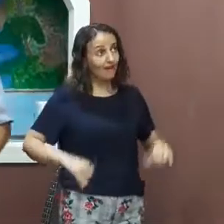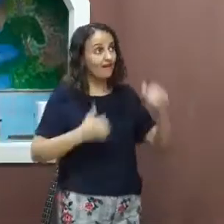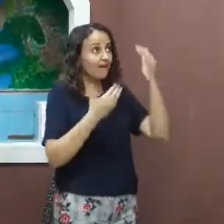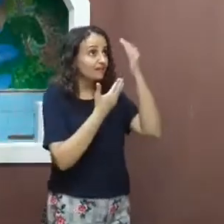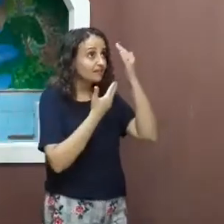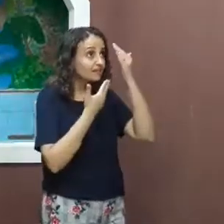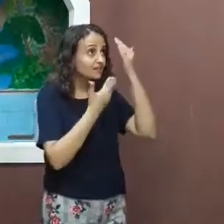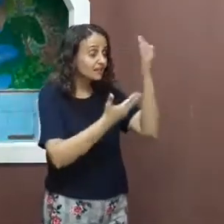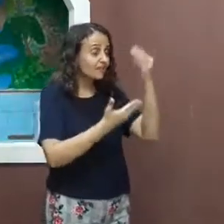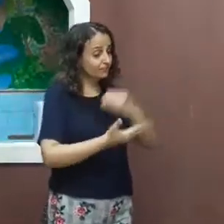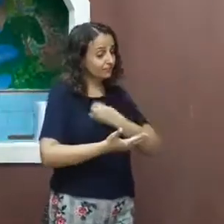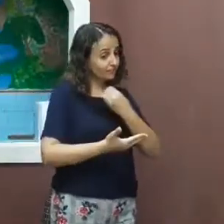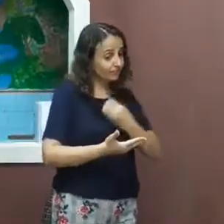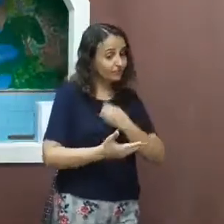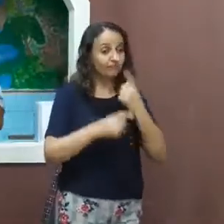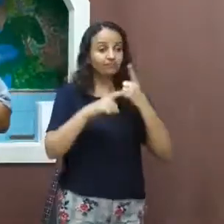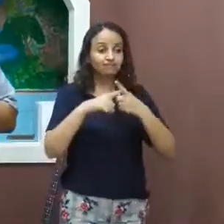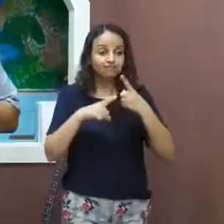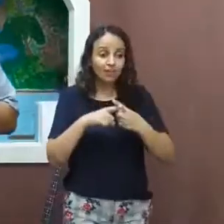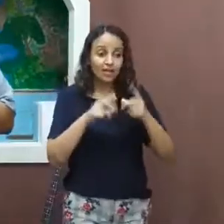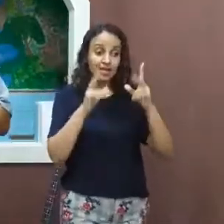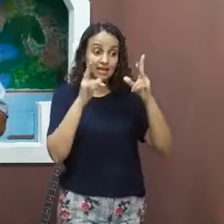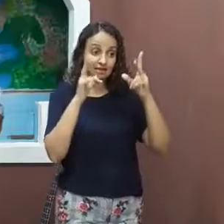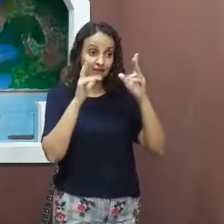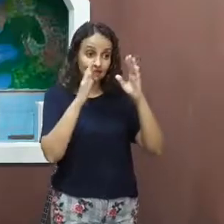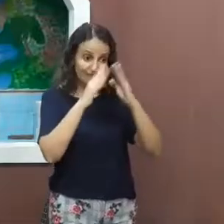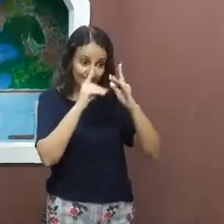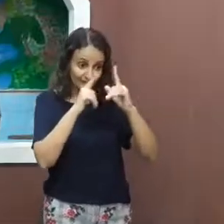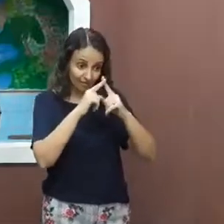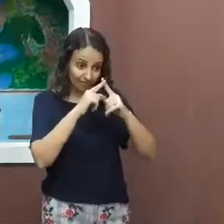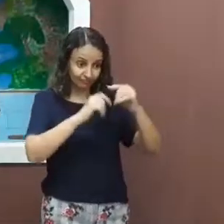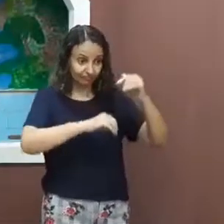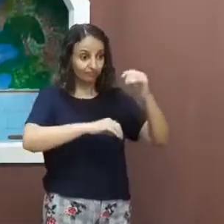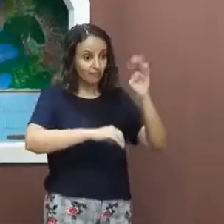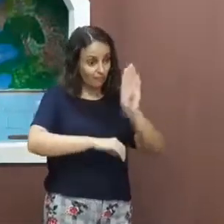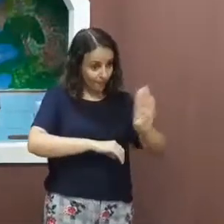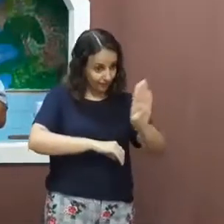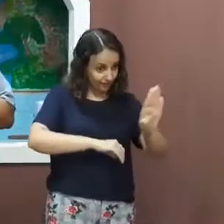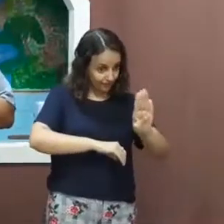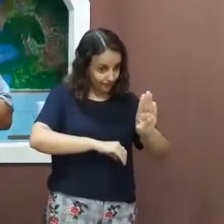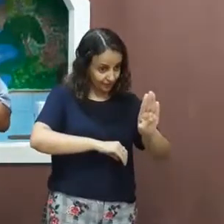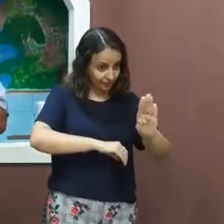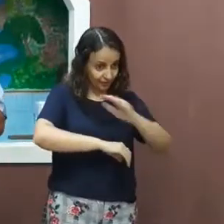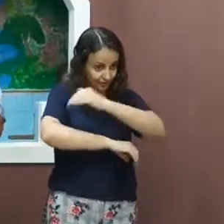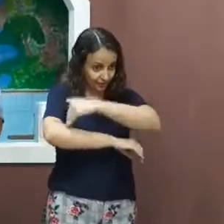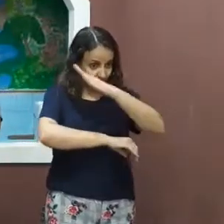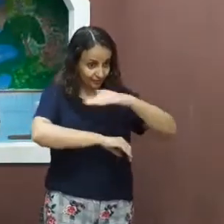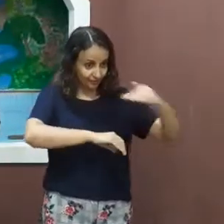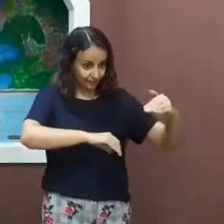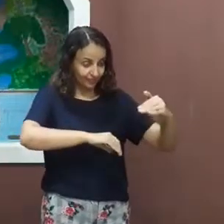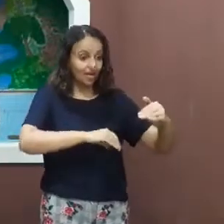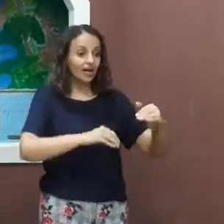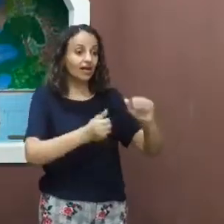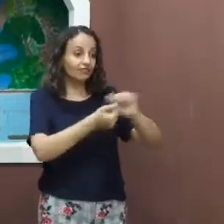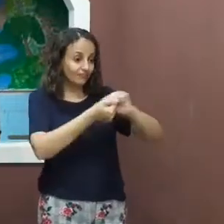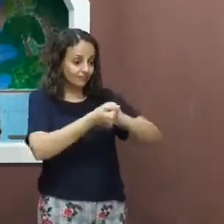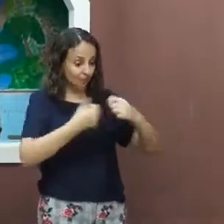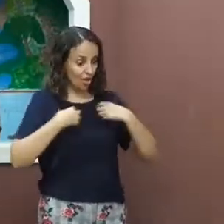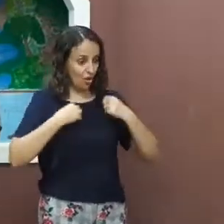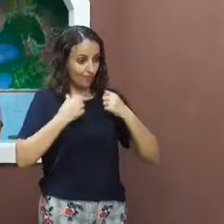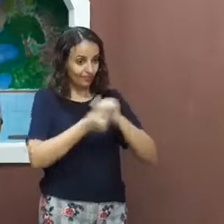Deus por pessoas como a Igreja Batista de Brumadinho, que vocês viram lá, lavando a roupa dos bombeiros.